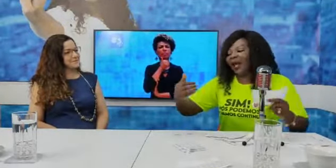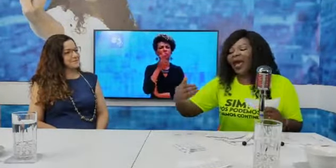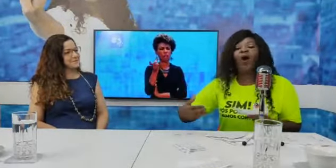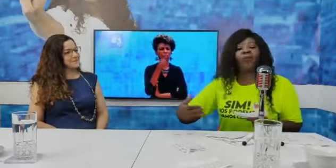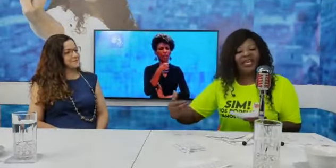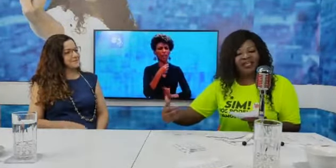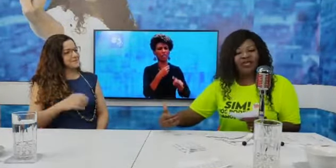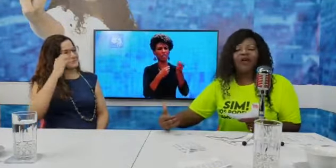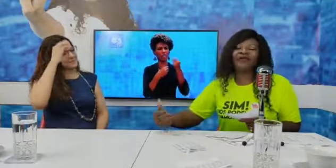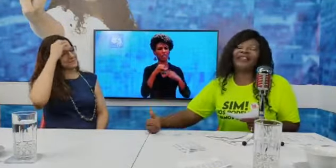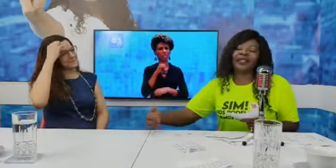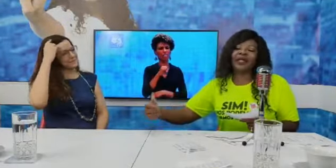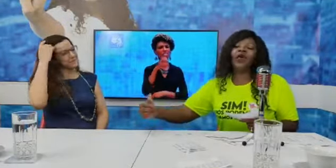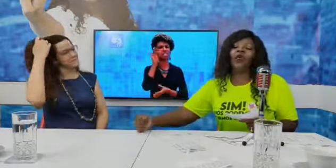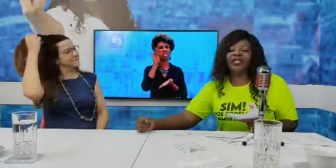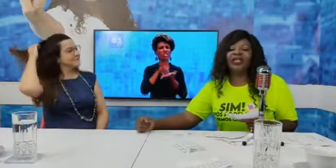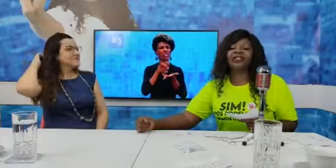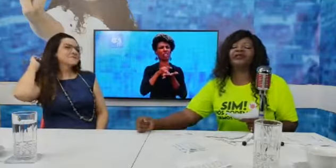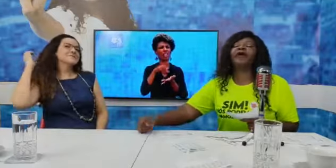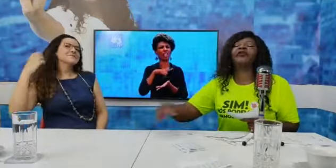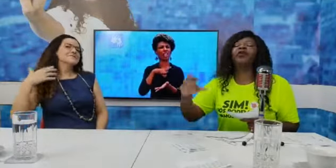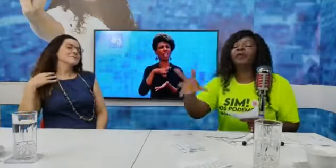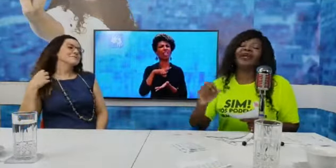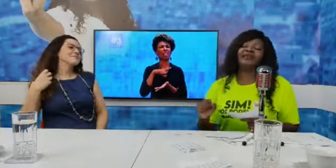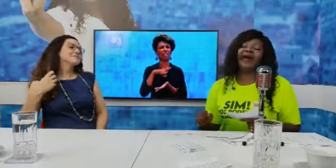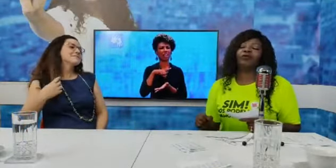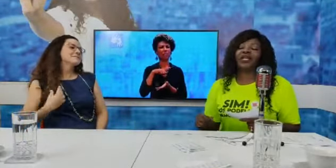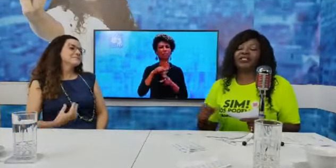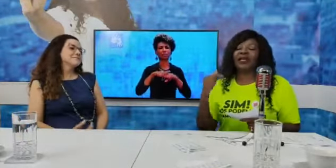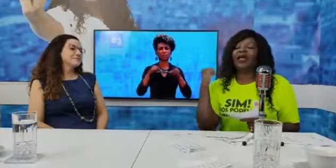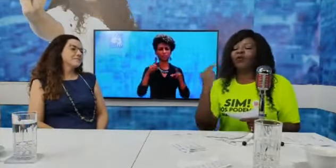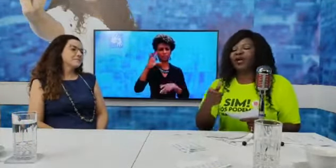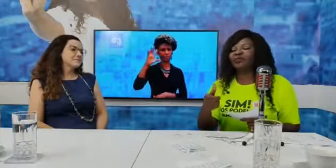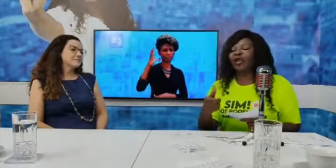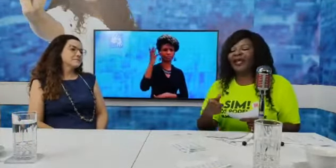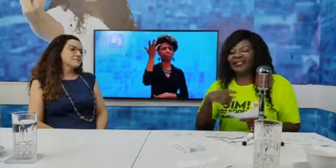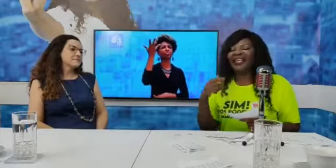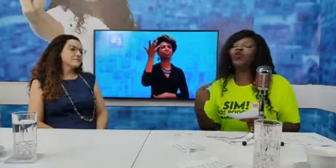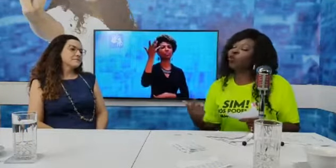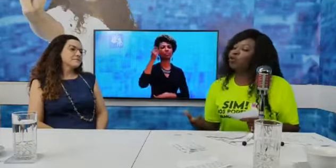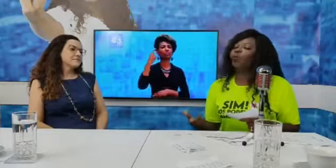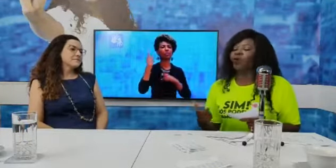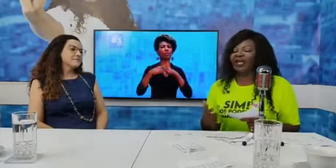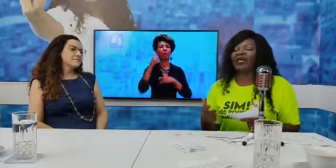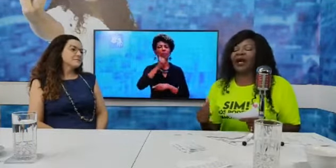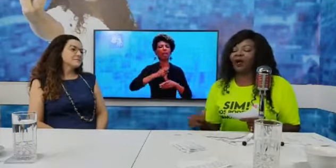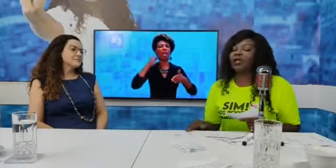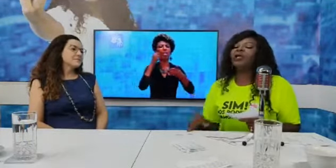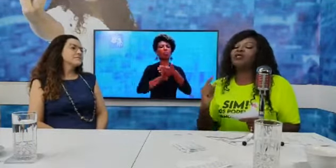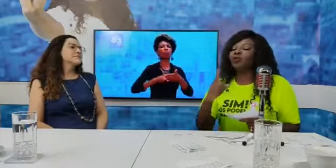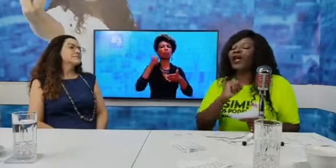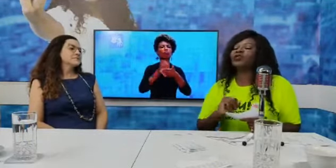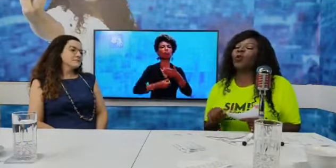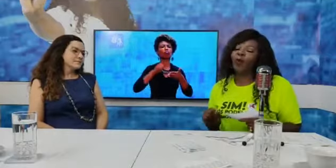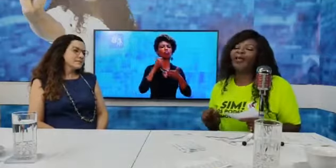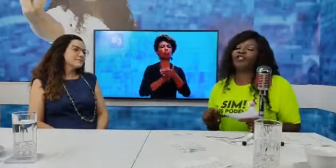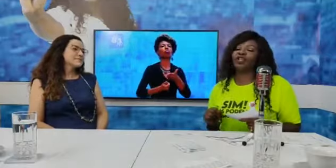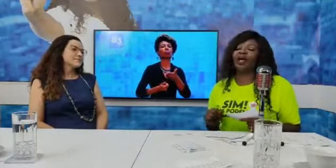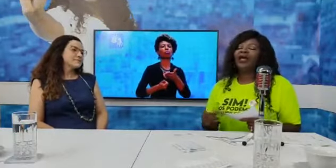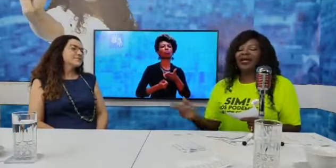Se realmente fazer o que tem que ser feito. Mas vai acontecer, porque as mulheres que lutam por esta causa são